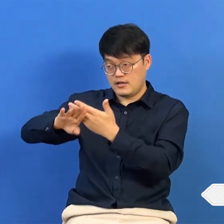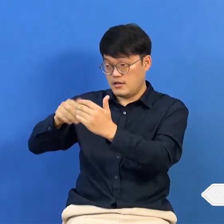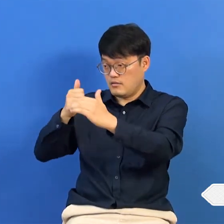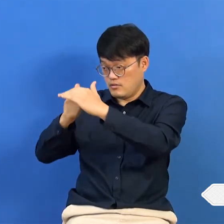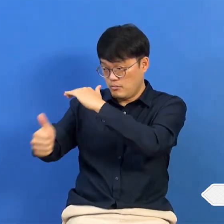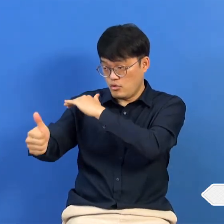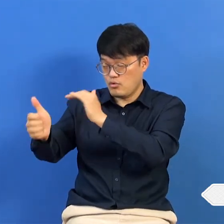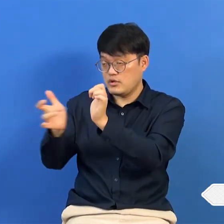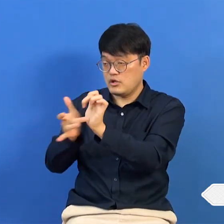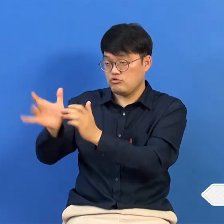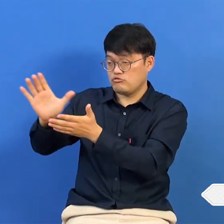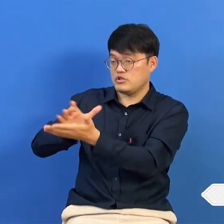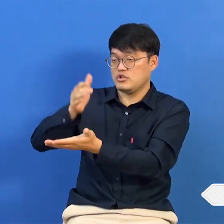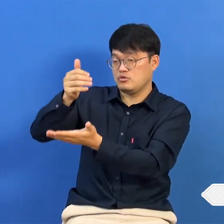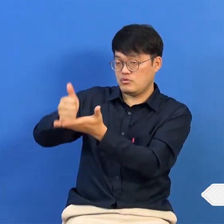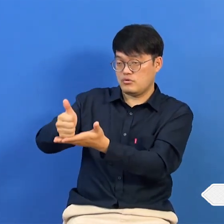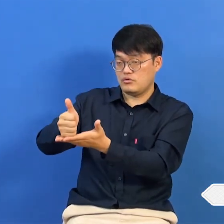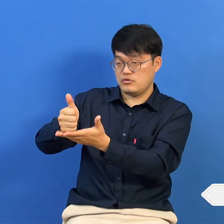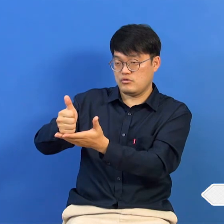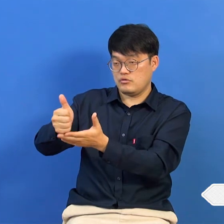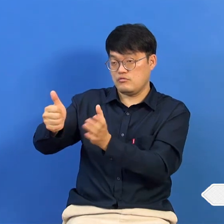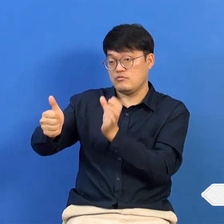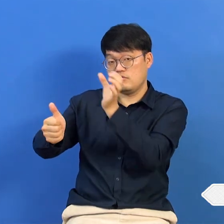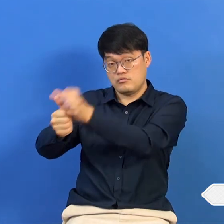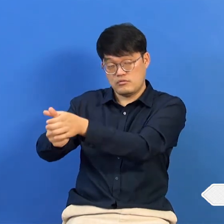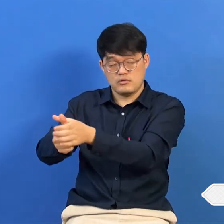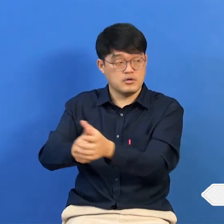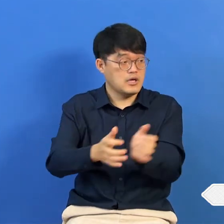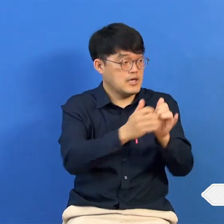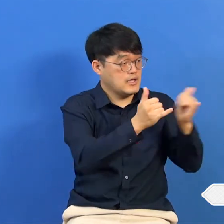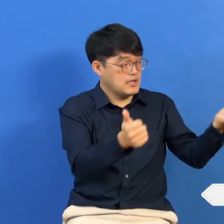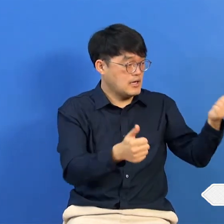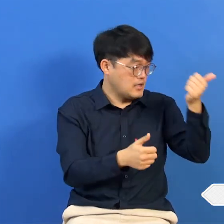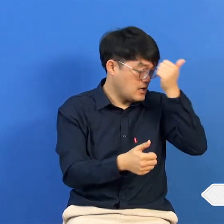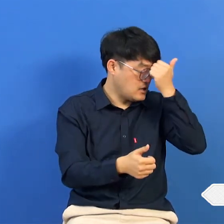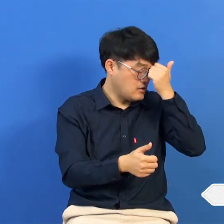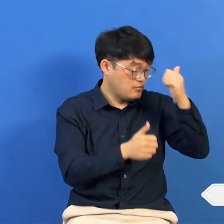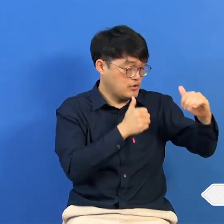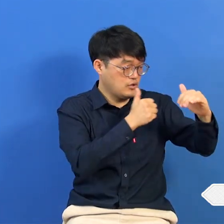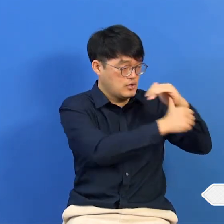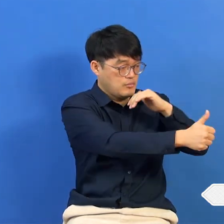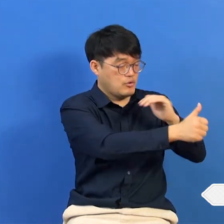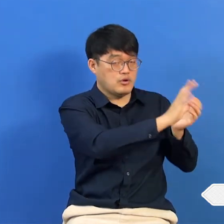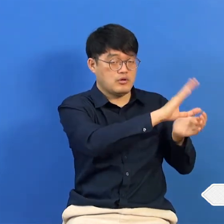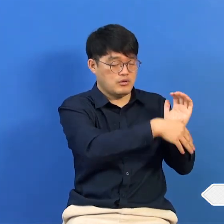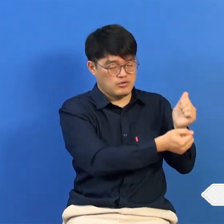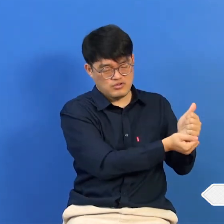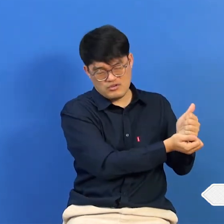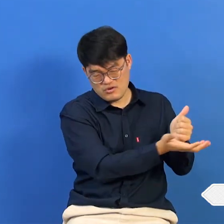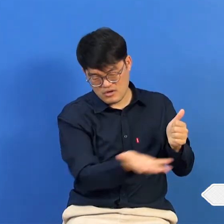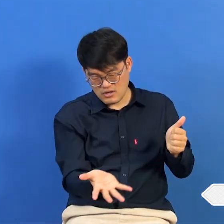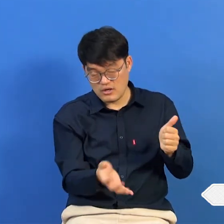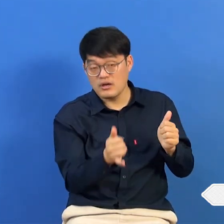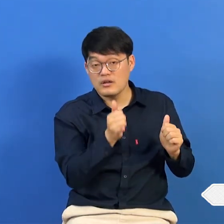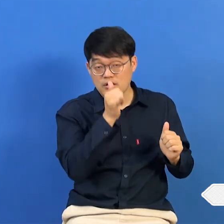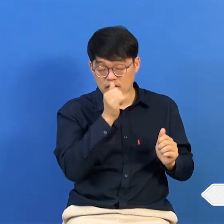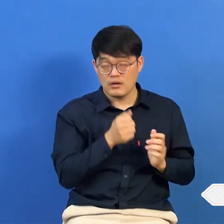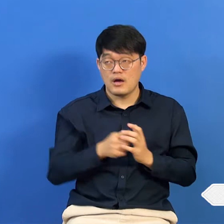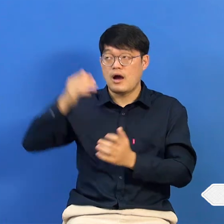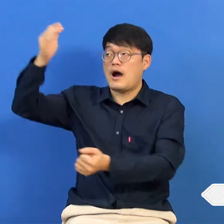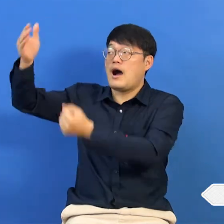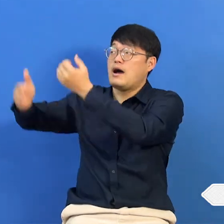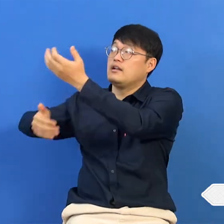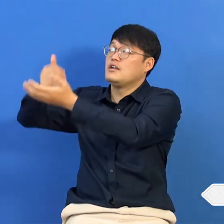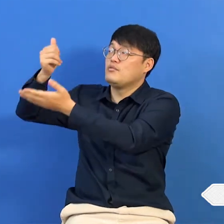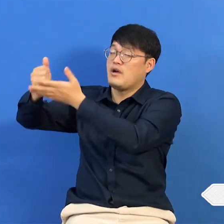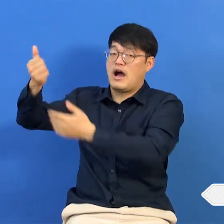그리스도를 세우셨습니다. 인간 아담이 대표자가 될 때도 그 영향이 막강했는데